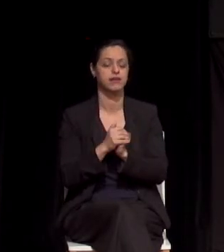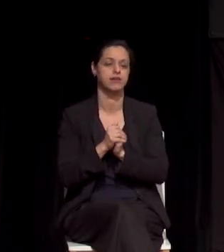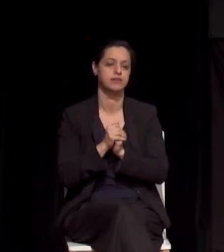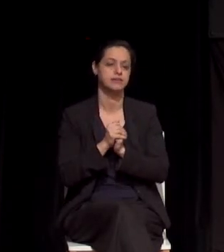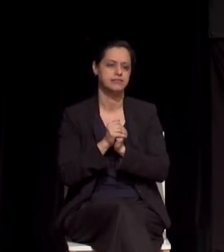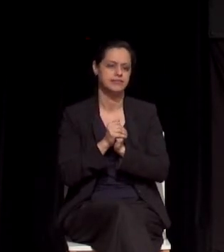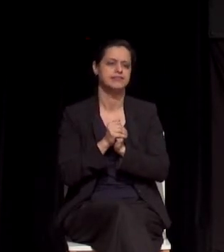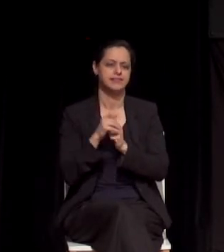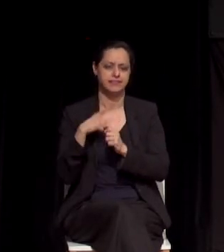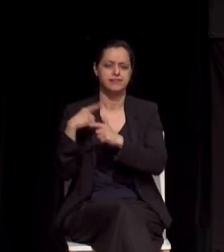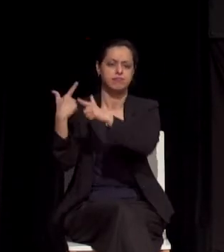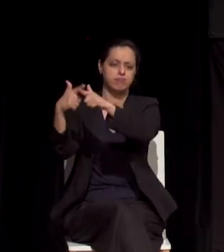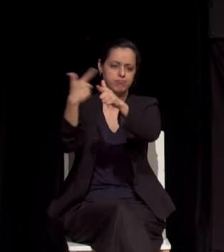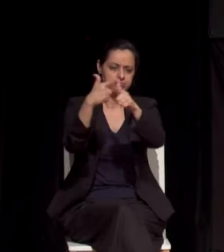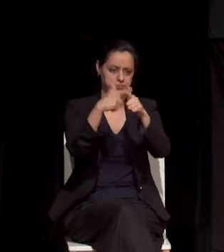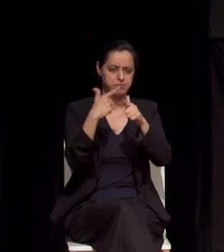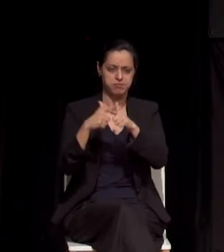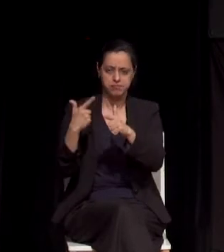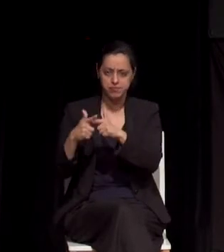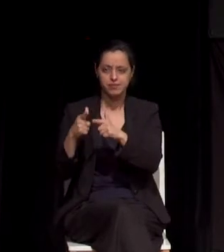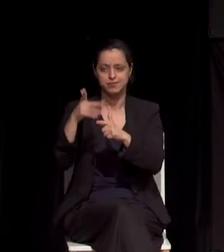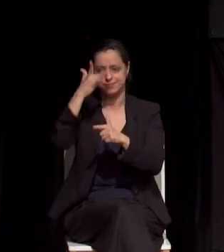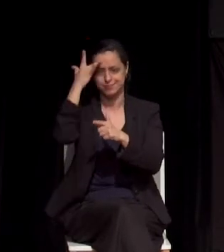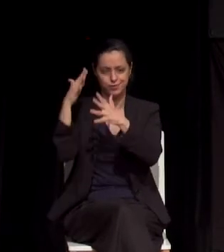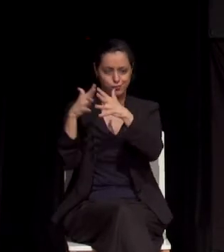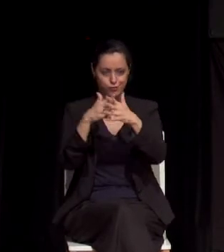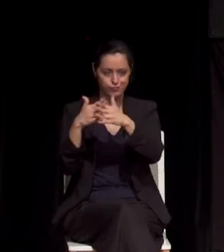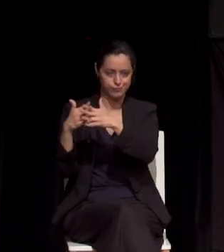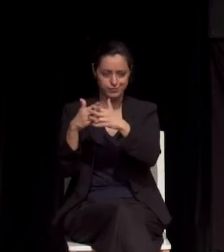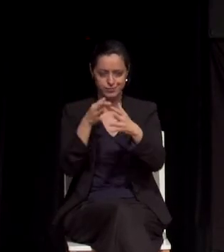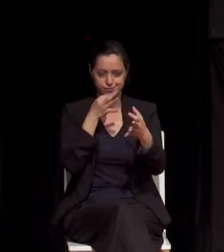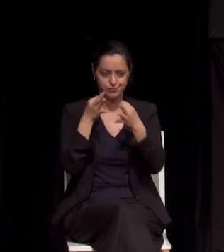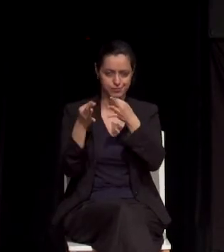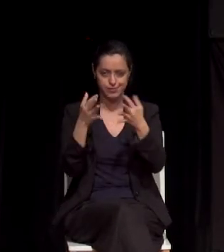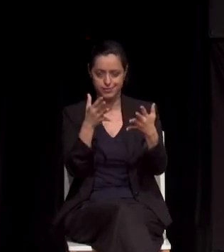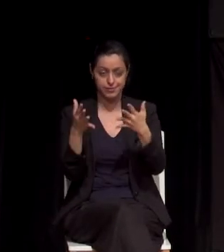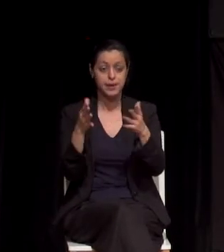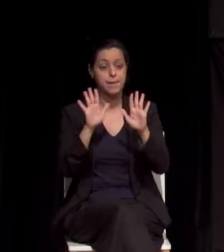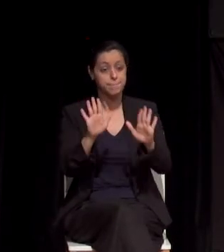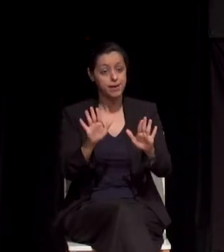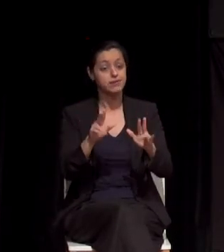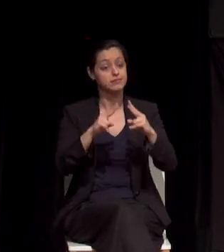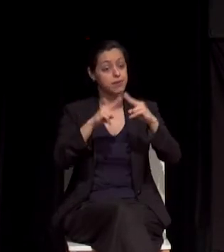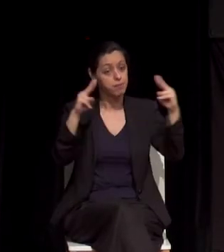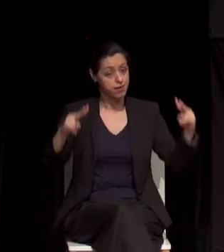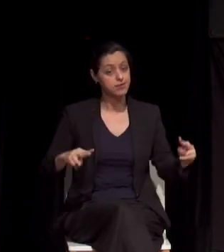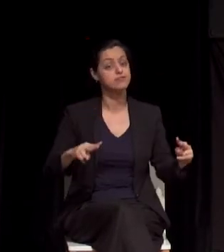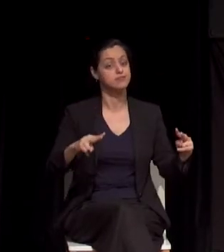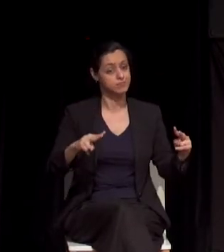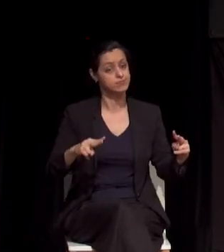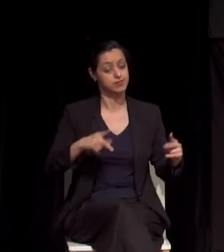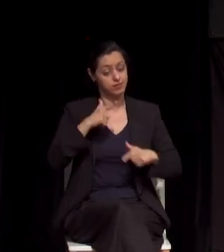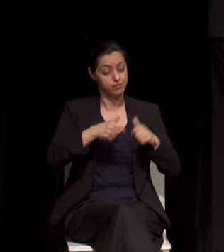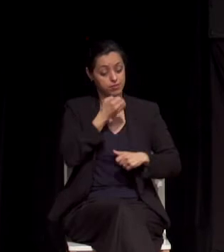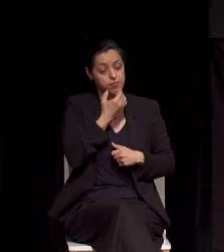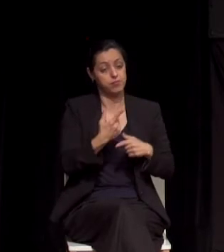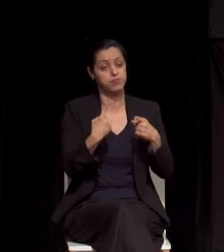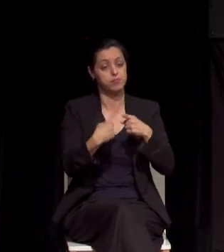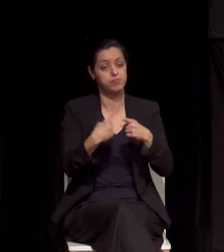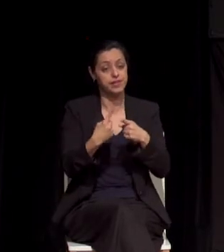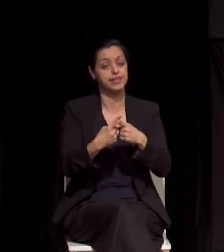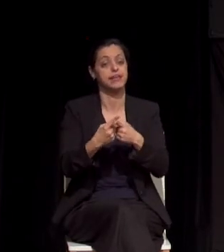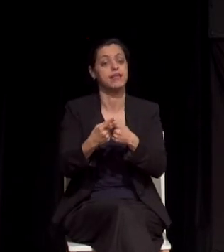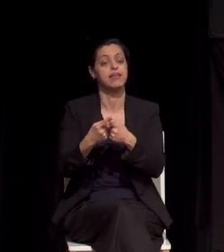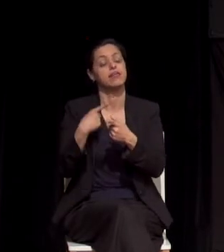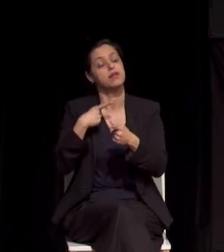as contradições, o trabalho que o MASP tem feito, né, que é um trabalho de tornar essa coleção mais diversa, com outras